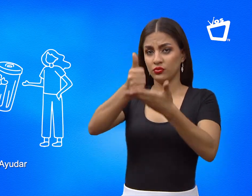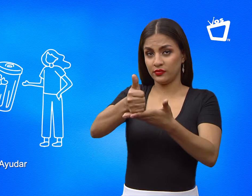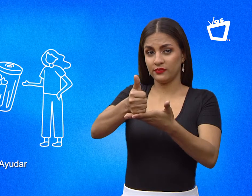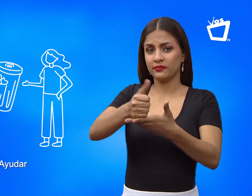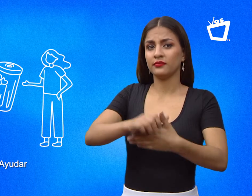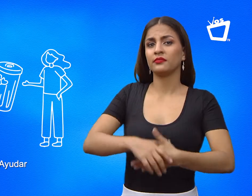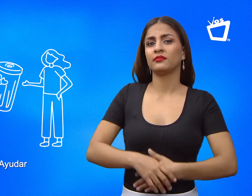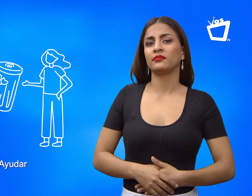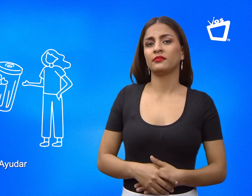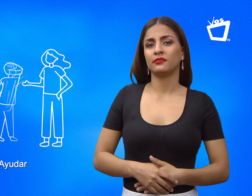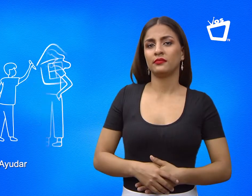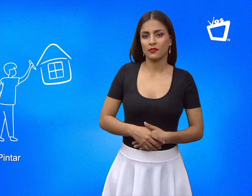Ayudar.